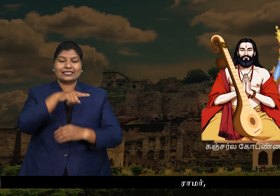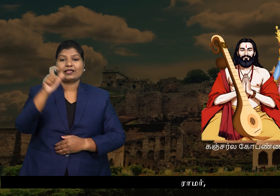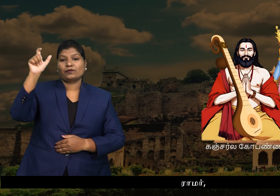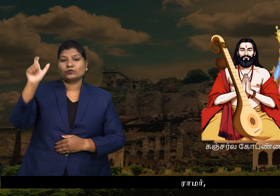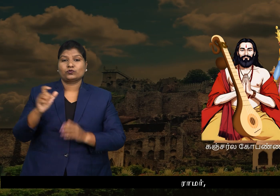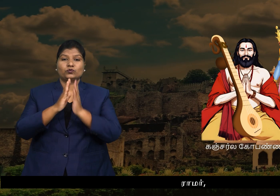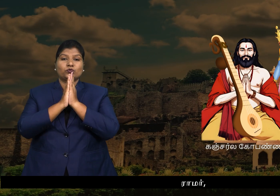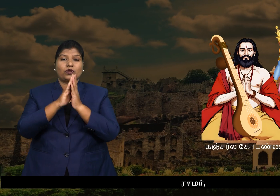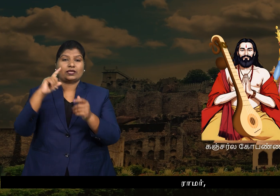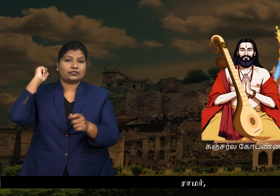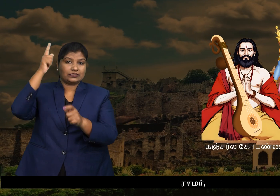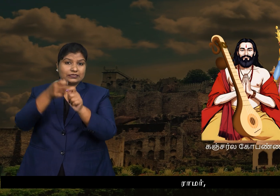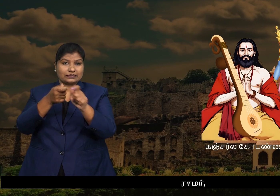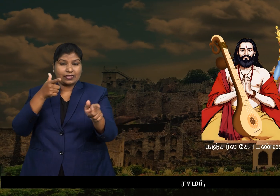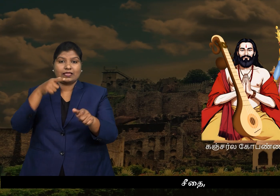ராமர்,